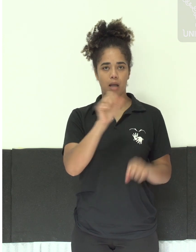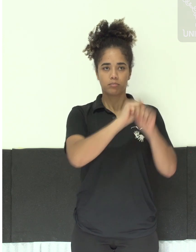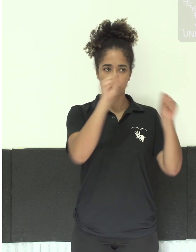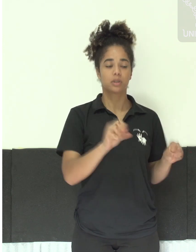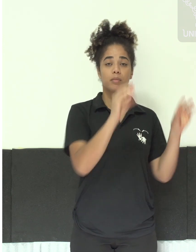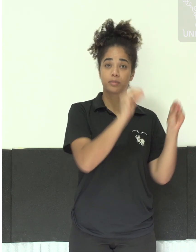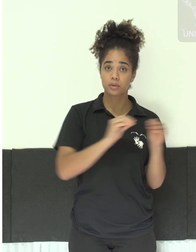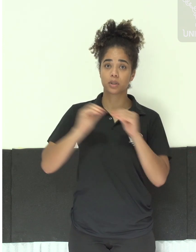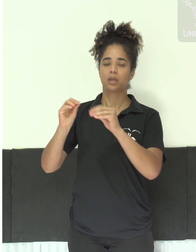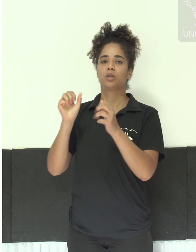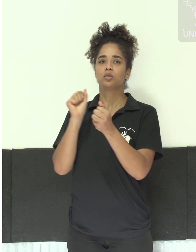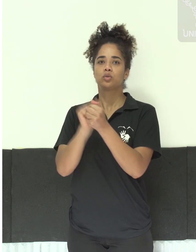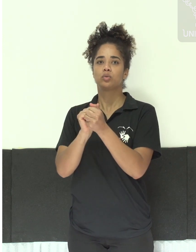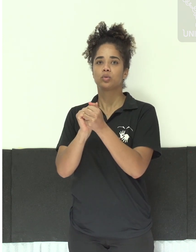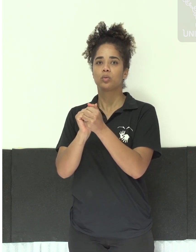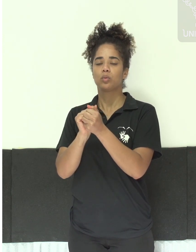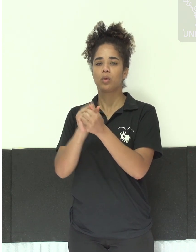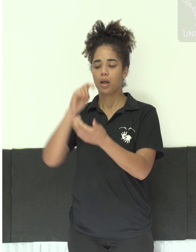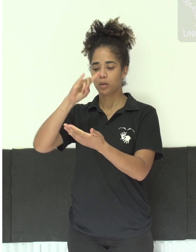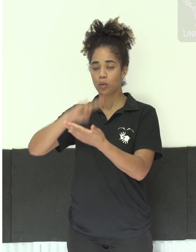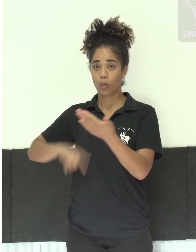e cadastro junto ao sistema.